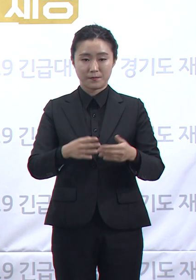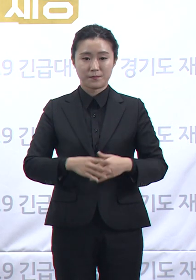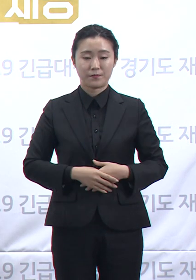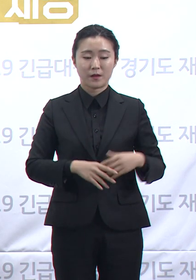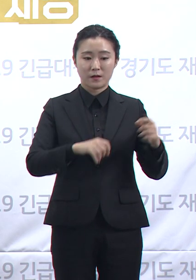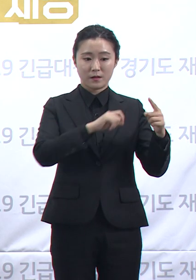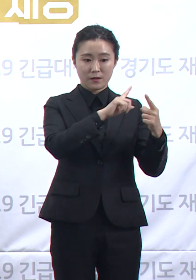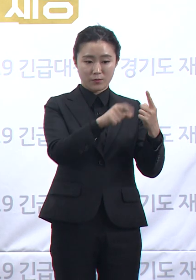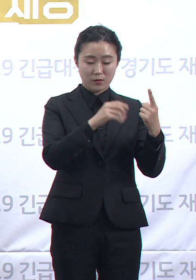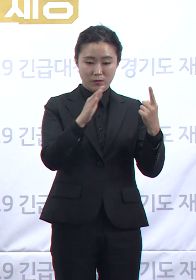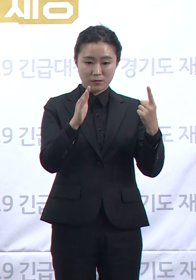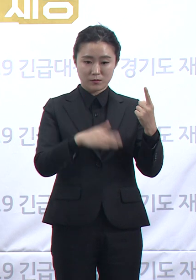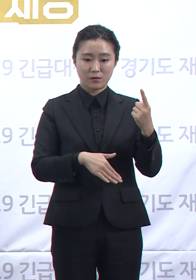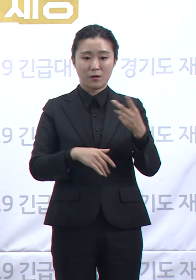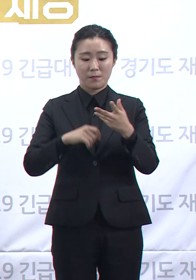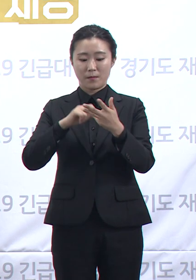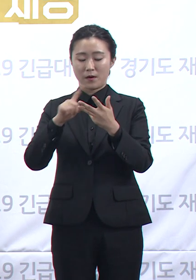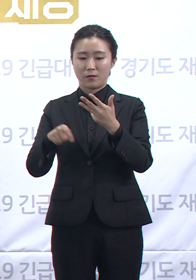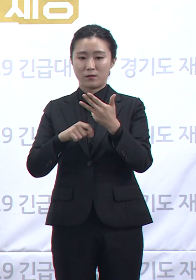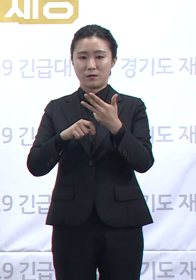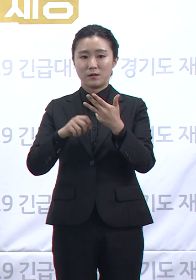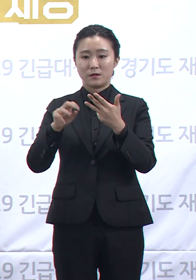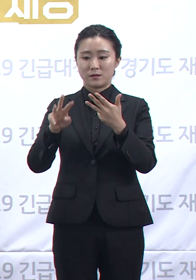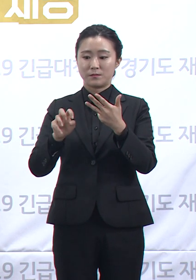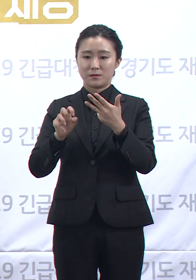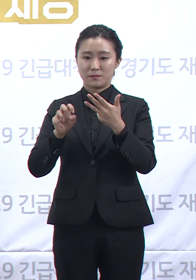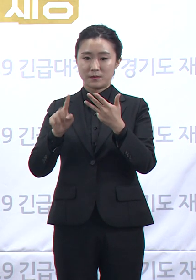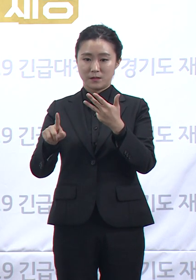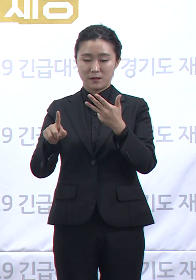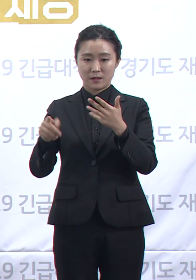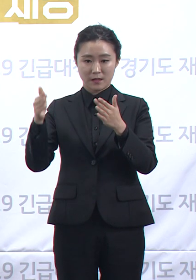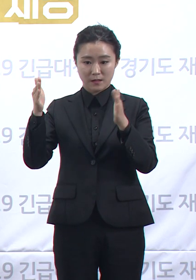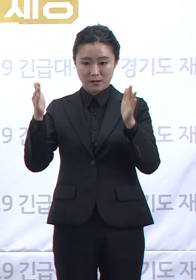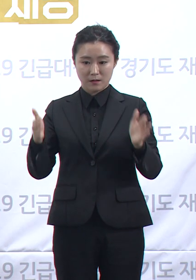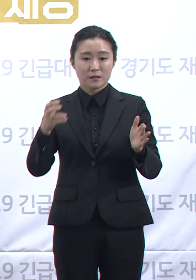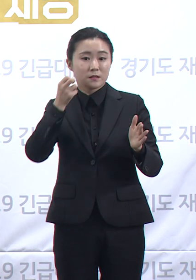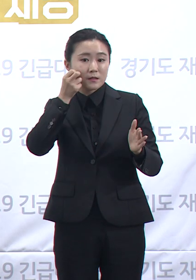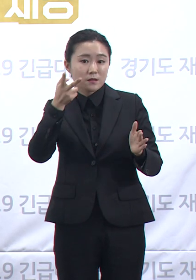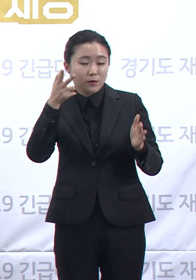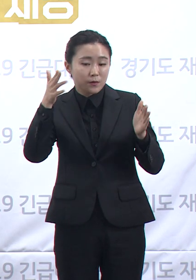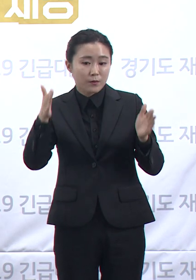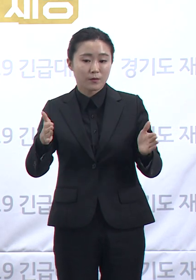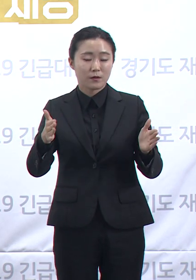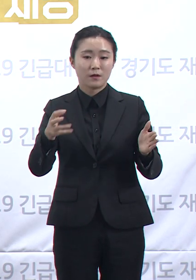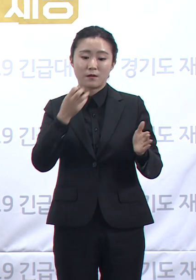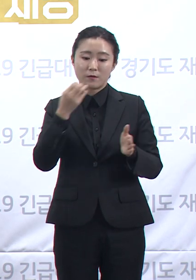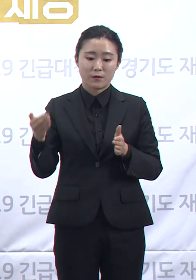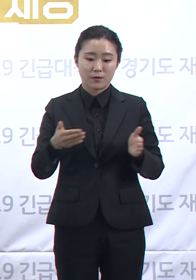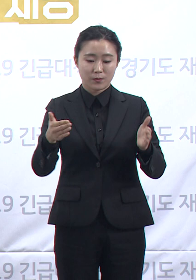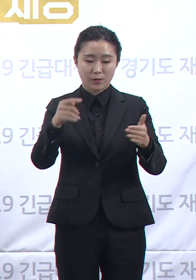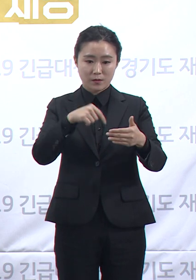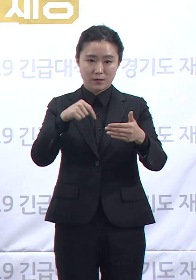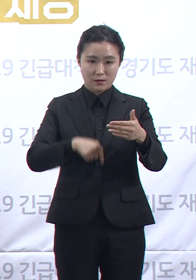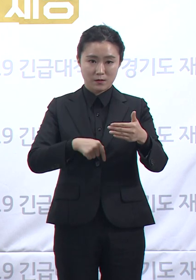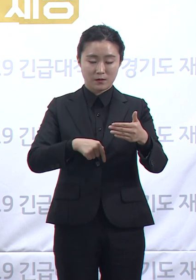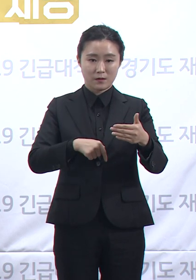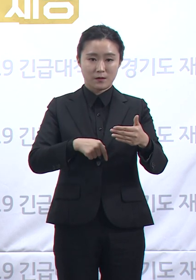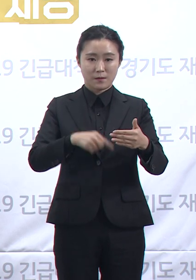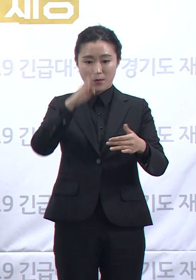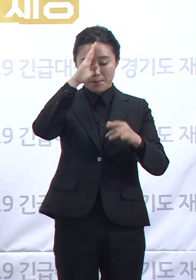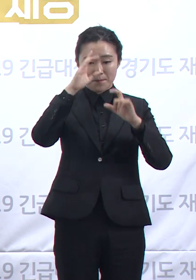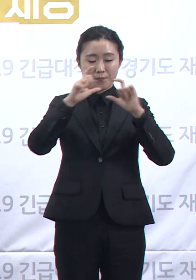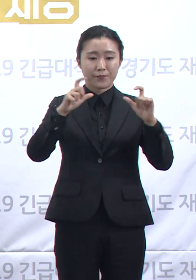8월 31일까지 7개월 남짓되는 기간 동안 경기도에선 총 3,330명이 코로나19